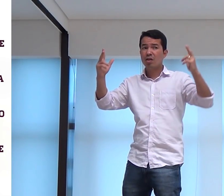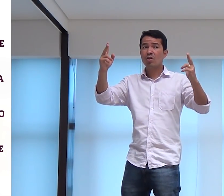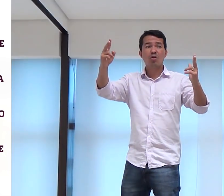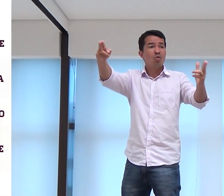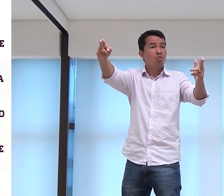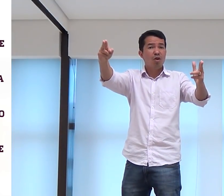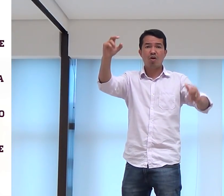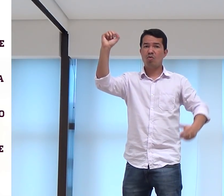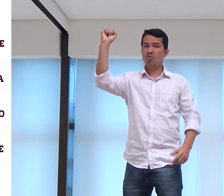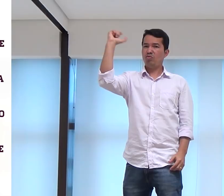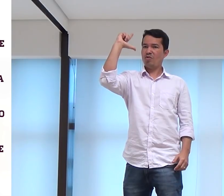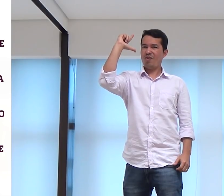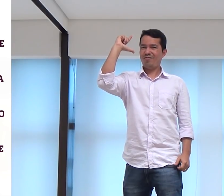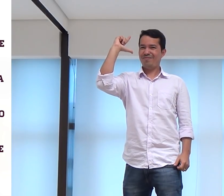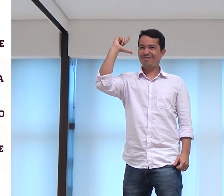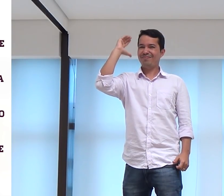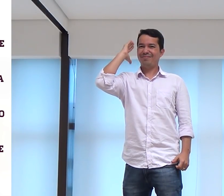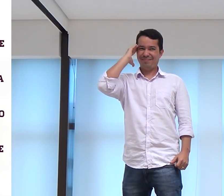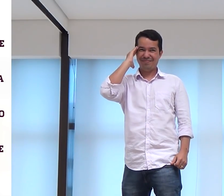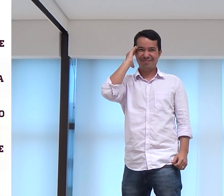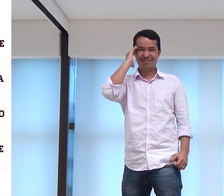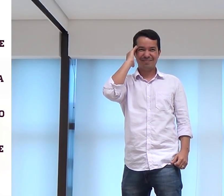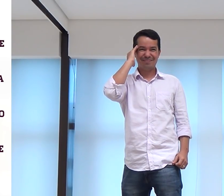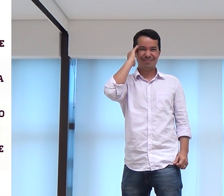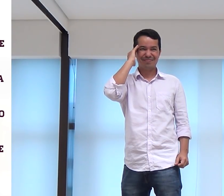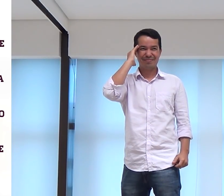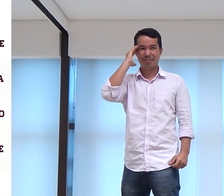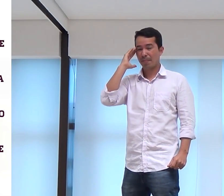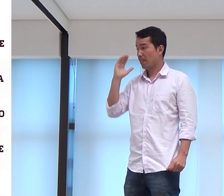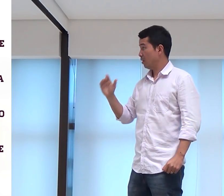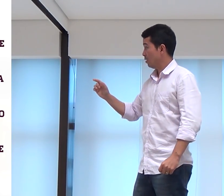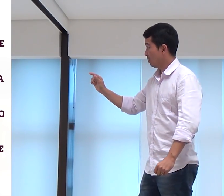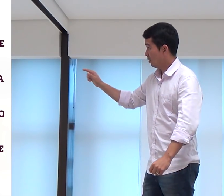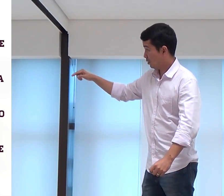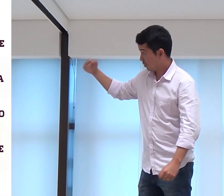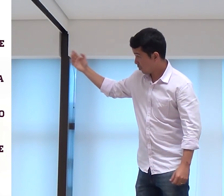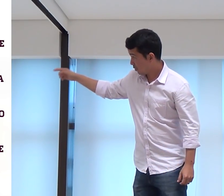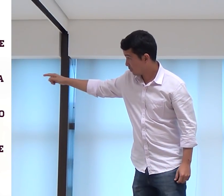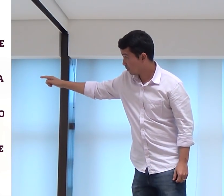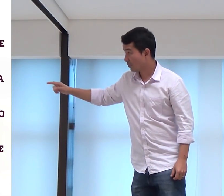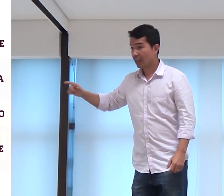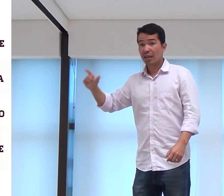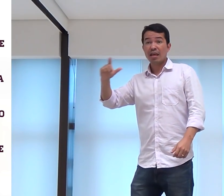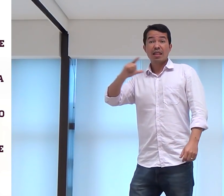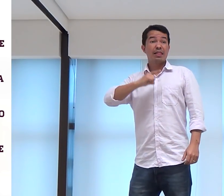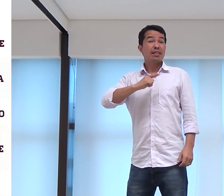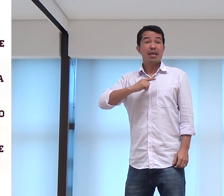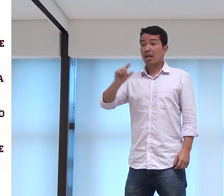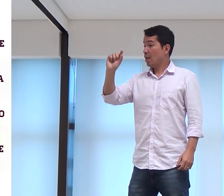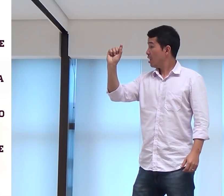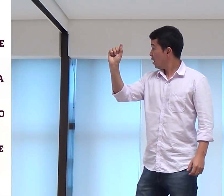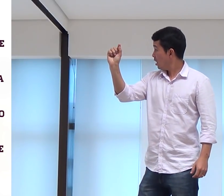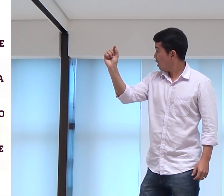chamativo, como se estivesse vestindo do sol. Entende? Aí o próximo